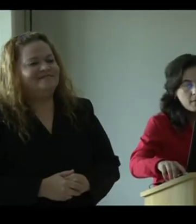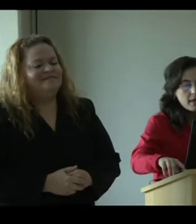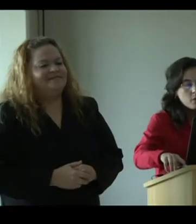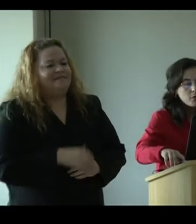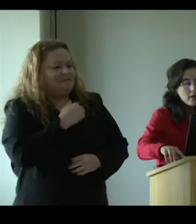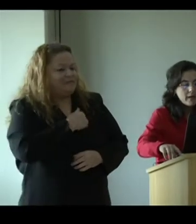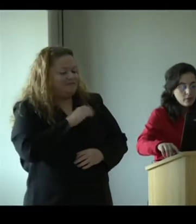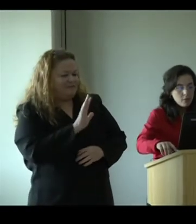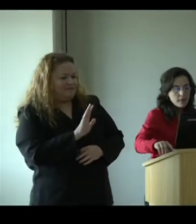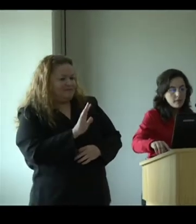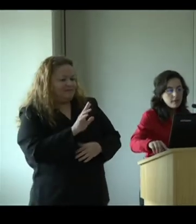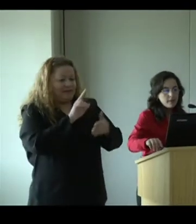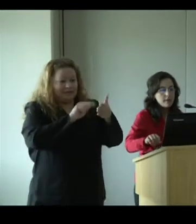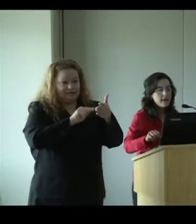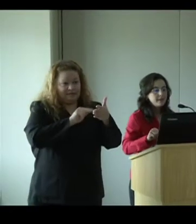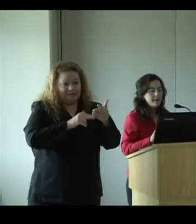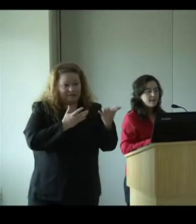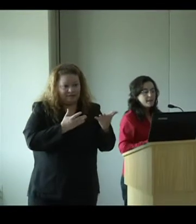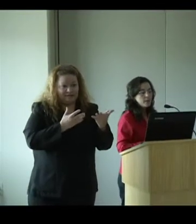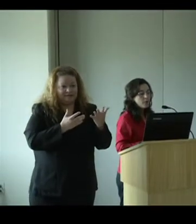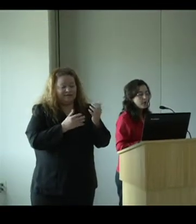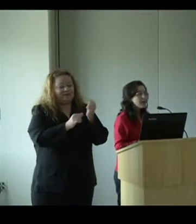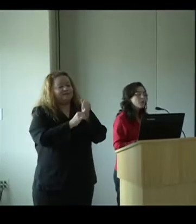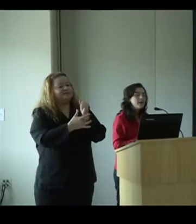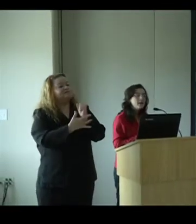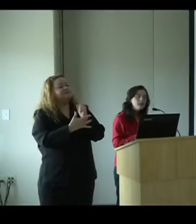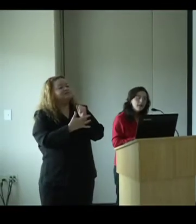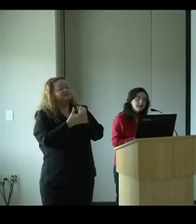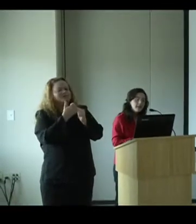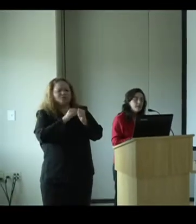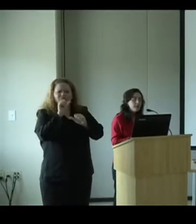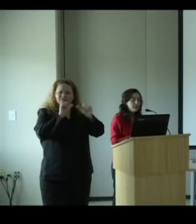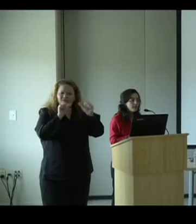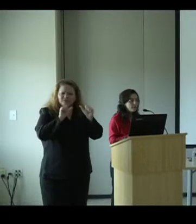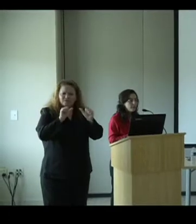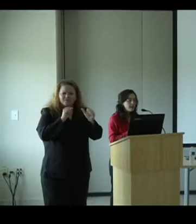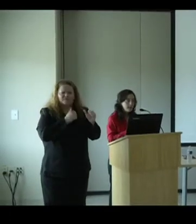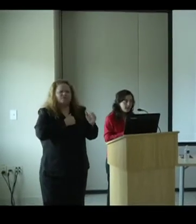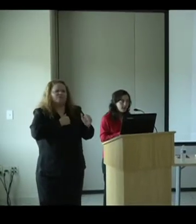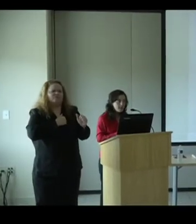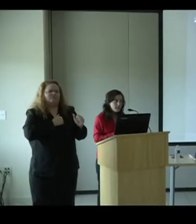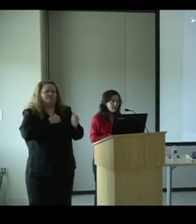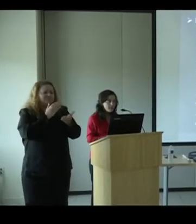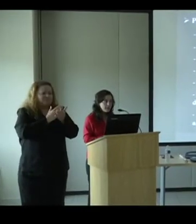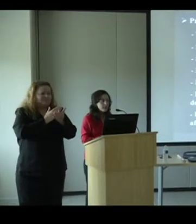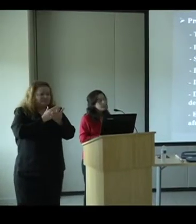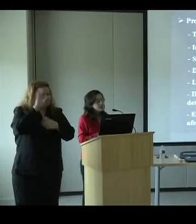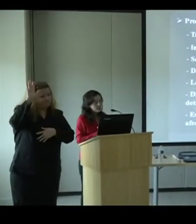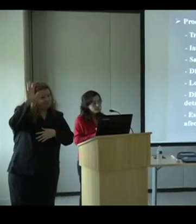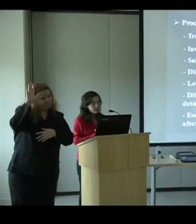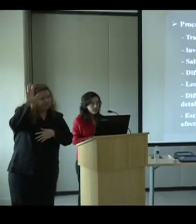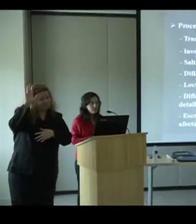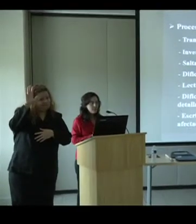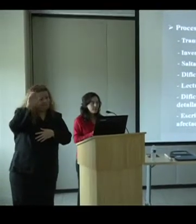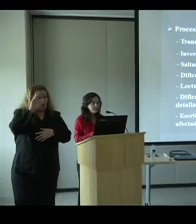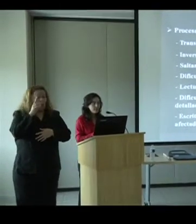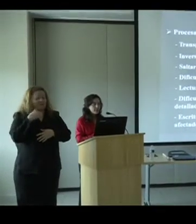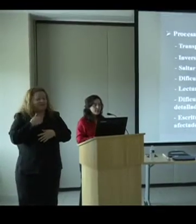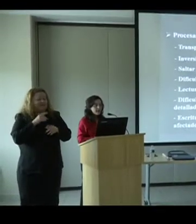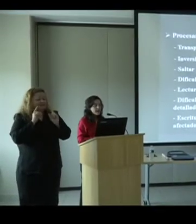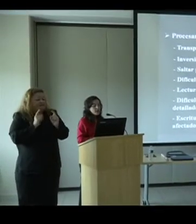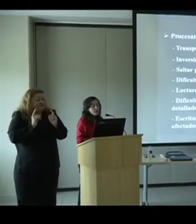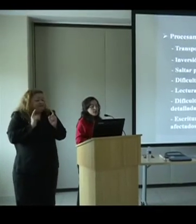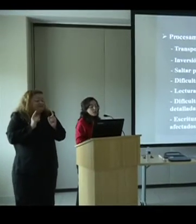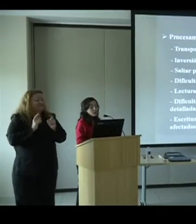Perdón en cuanto a la lectura y la asistencia tecnológica cualquier duda que tengan por favor me detienen y me dejan saber o si voy muy rápido